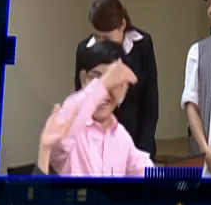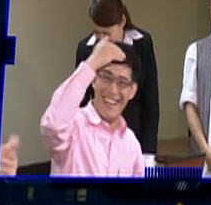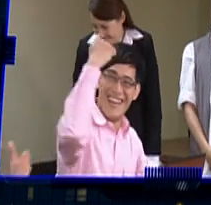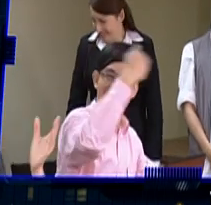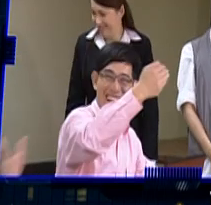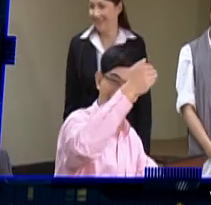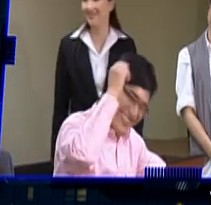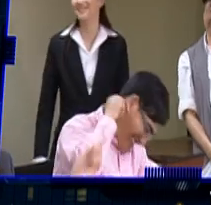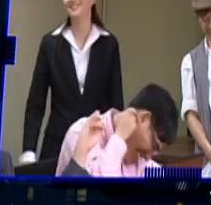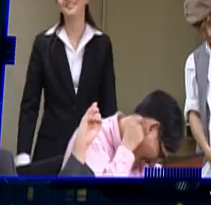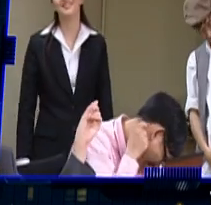技巧。